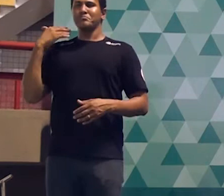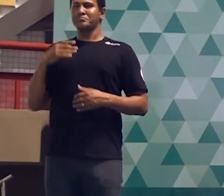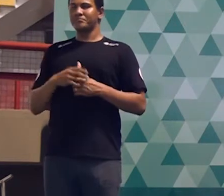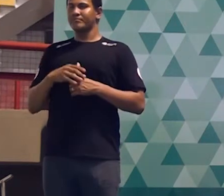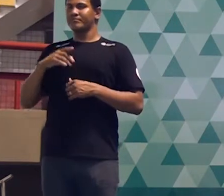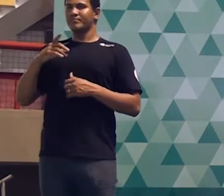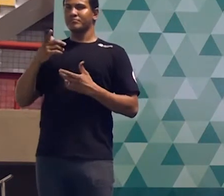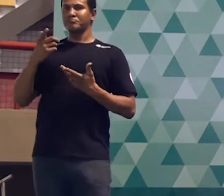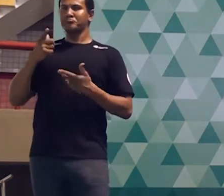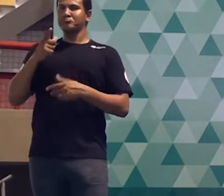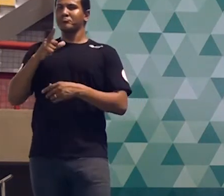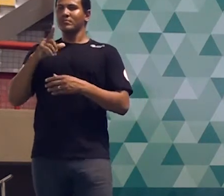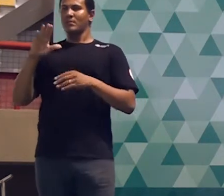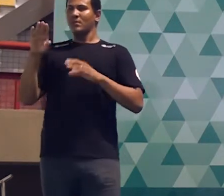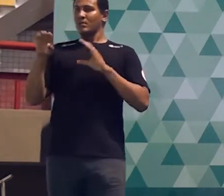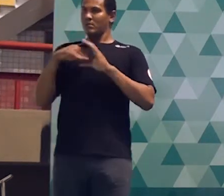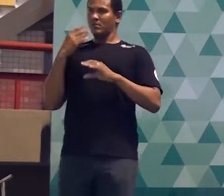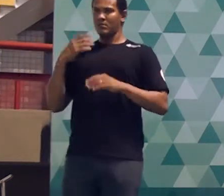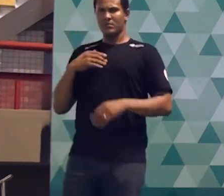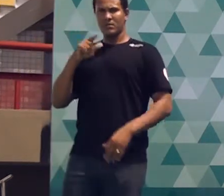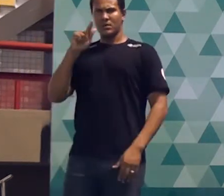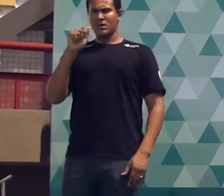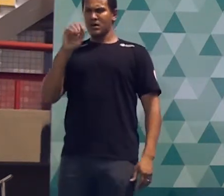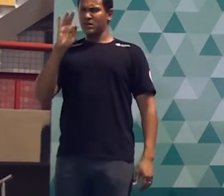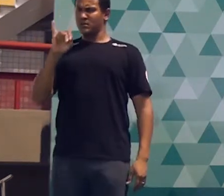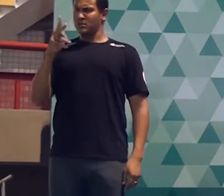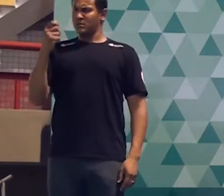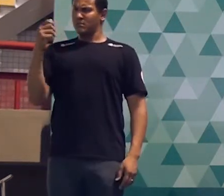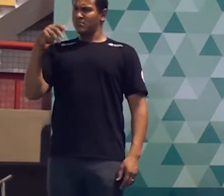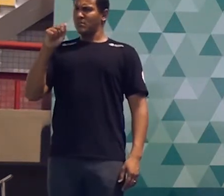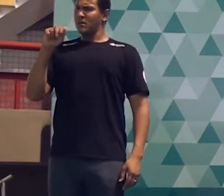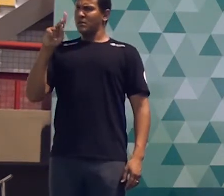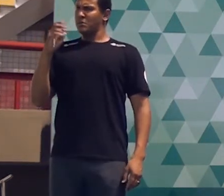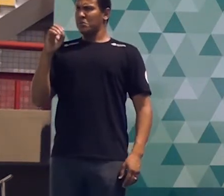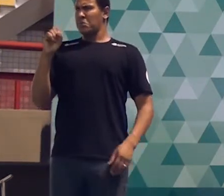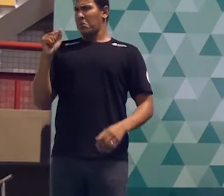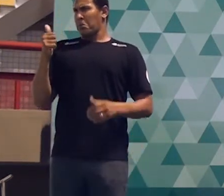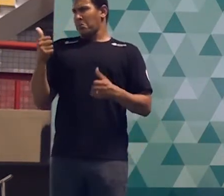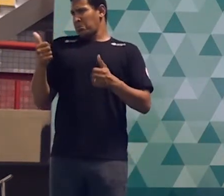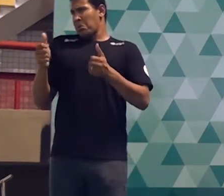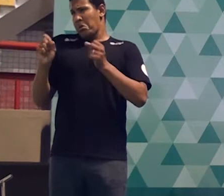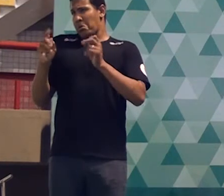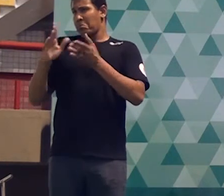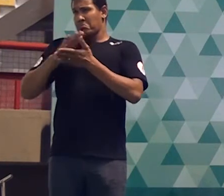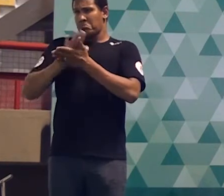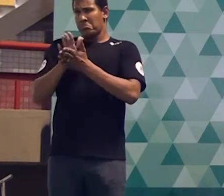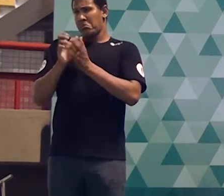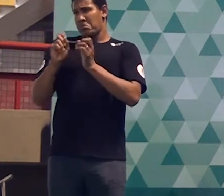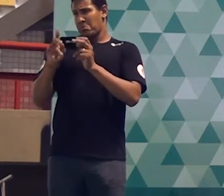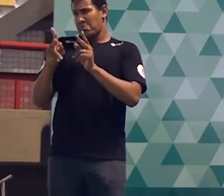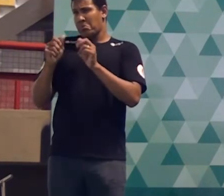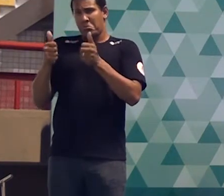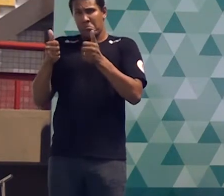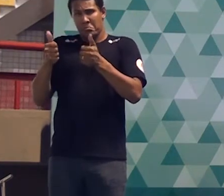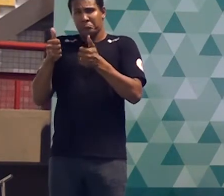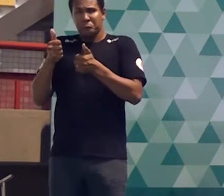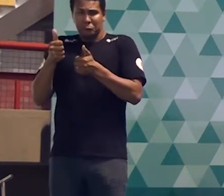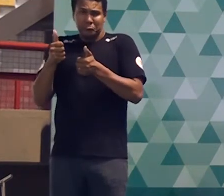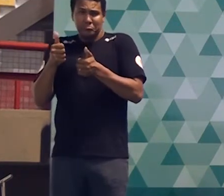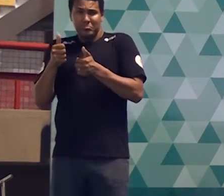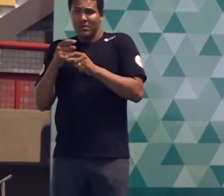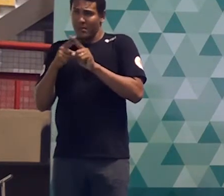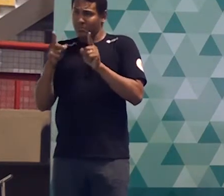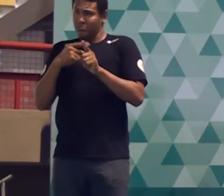dizia assim, gatinha manhosa. Eu digo, tudo bem, sem preconceito, né? A bichinha é gatinha e é manhosa, legal. Aí